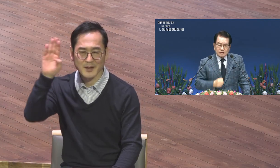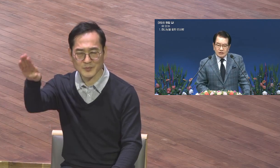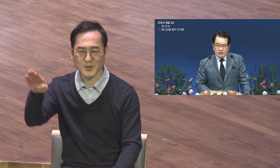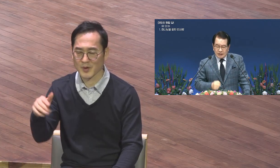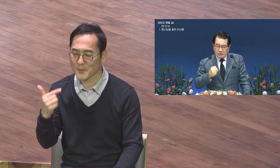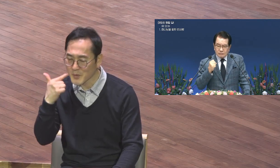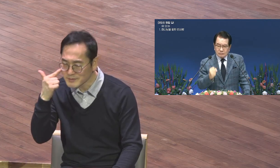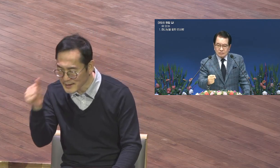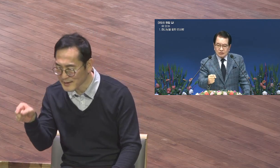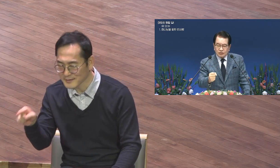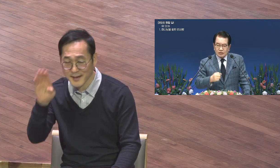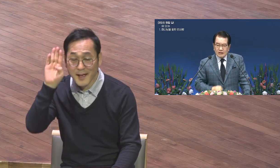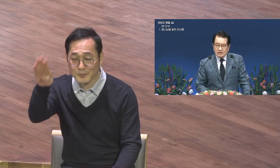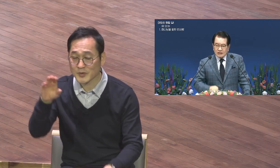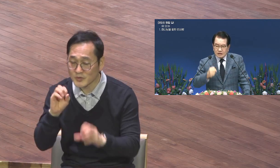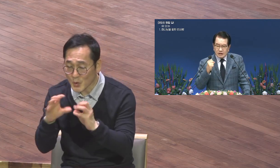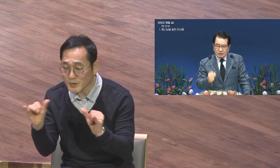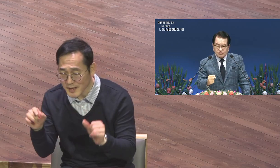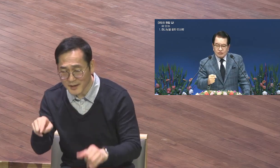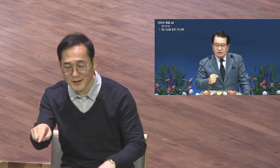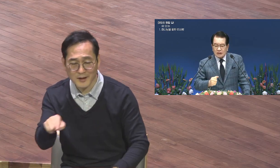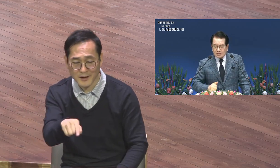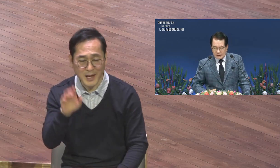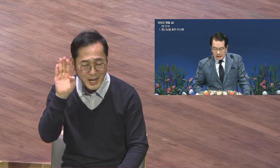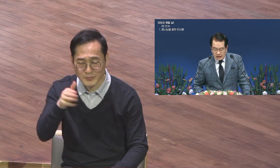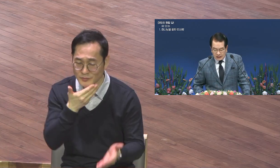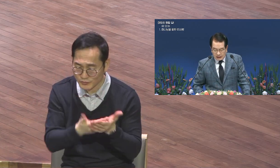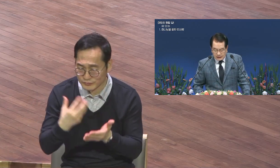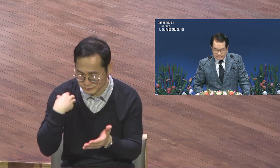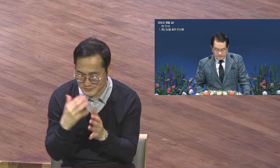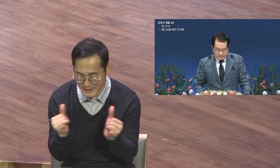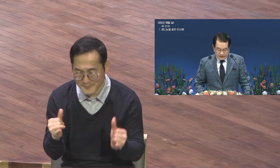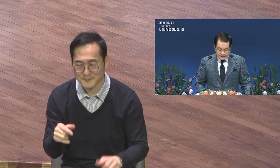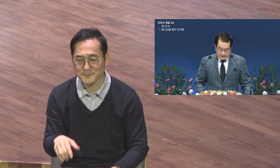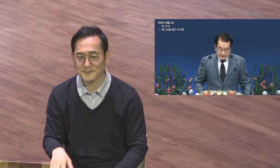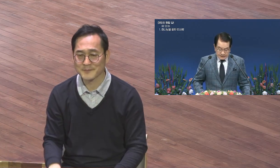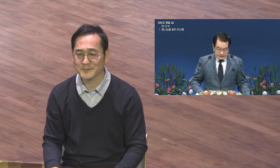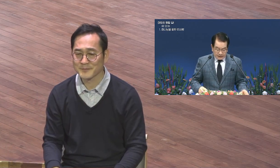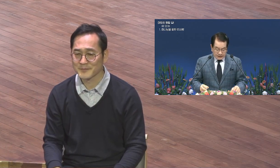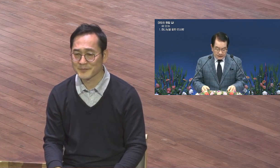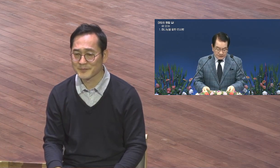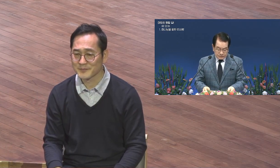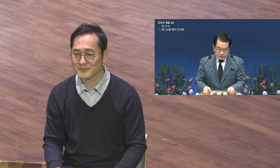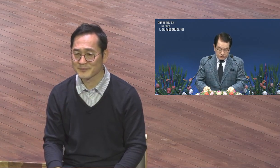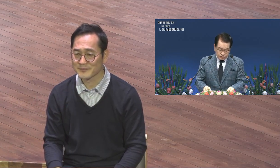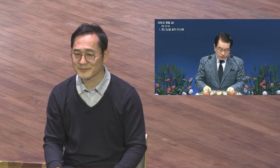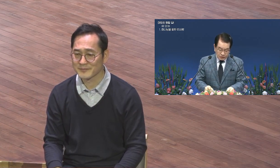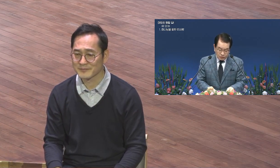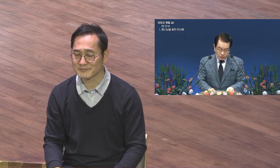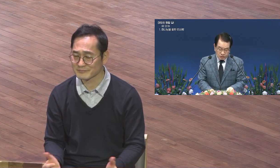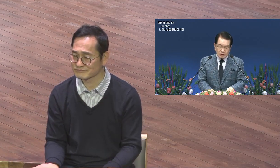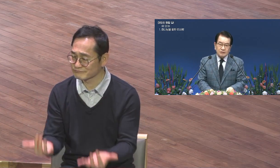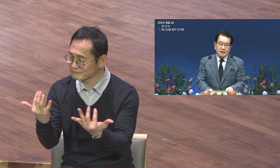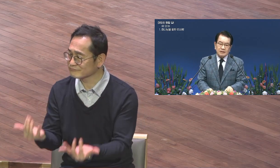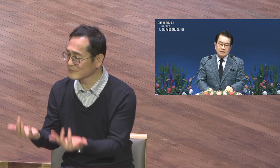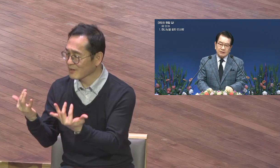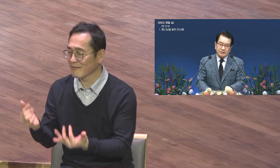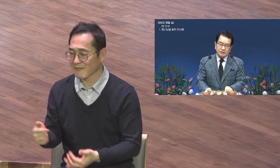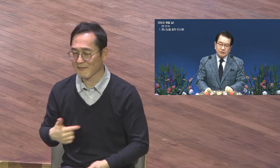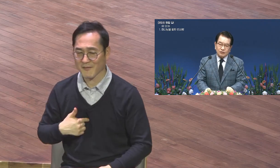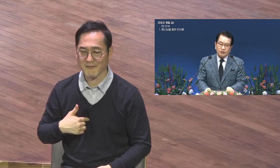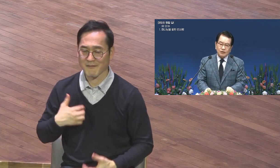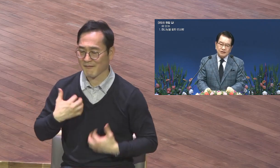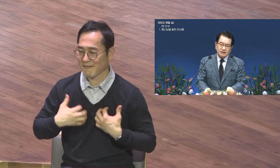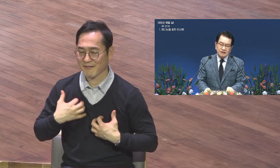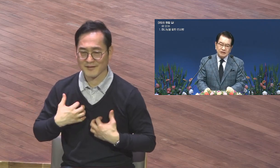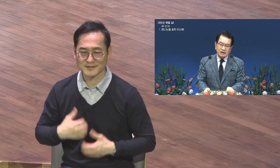목회 차세대 선교사 차세대 중직자 되라. 자, 둘째로 어떤 의미가